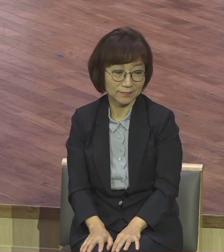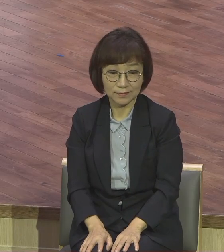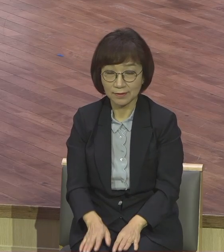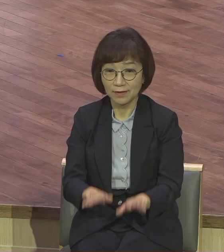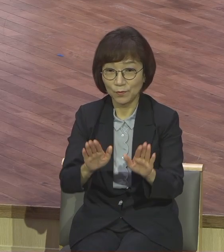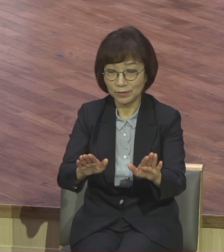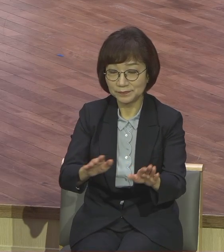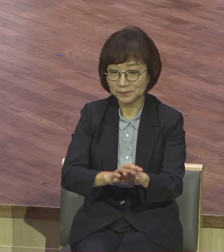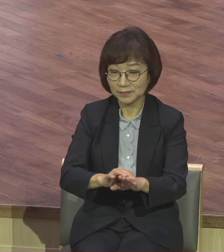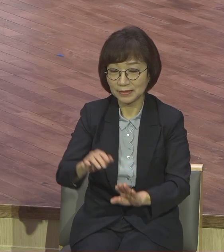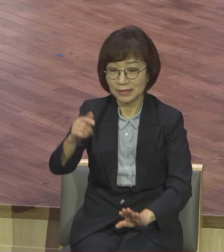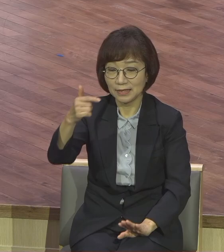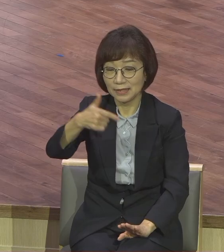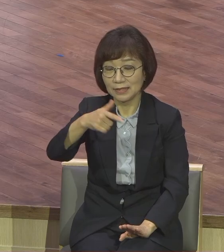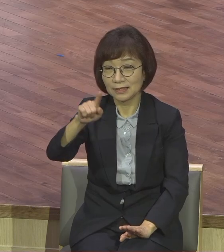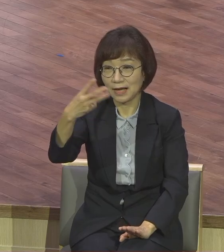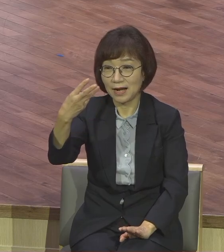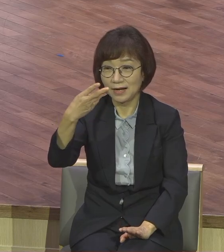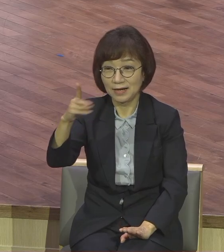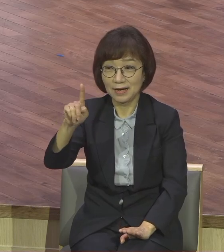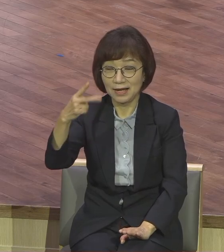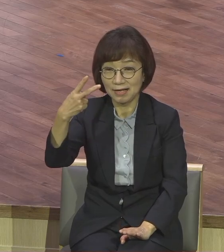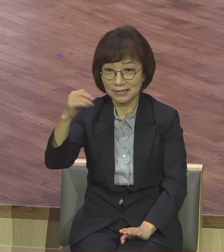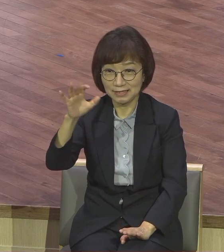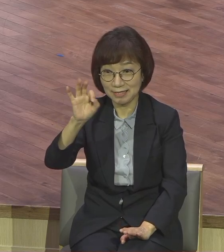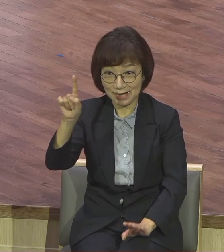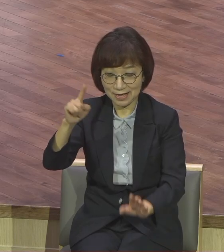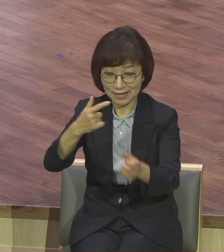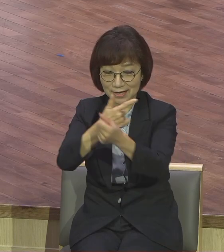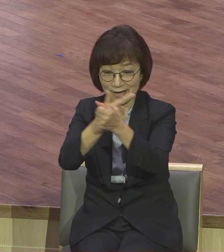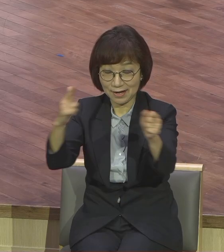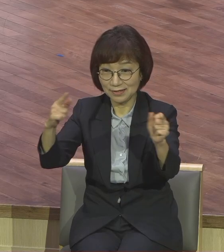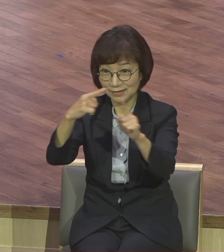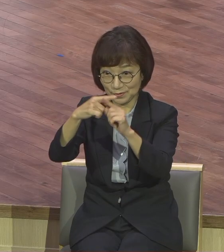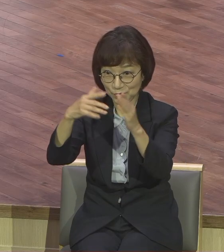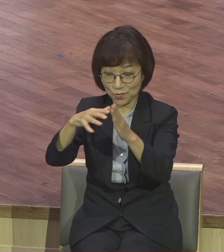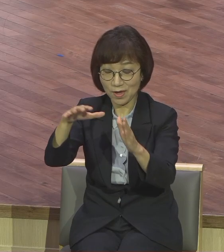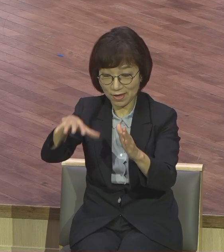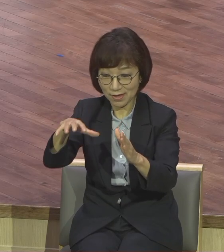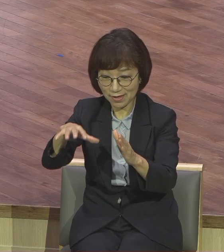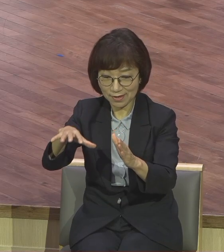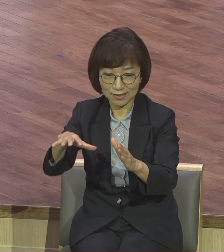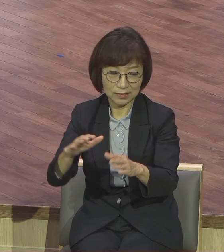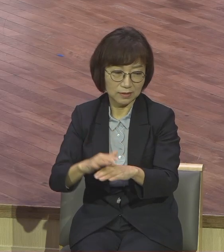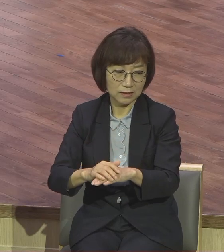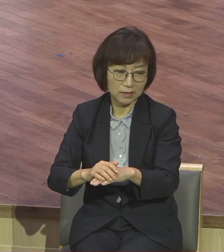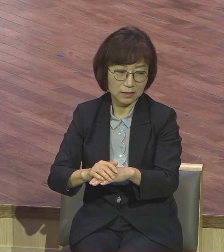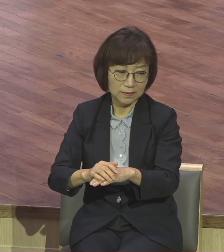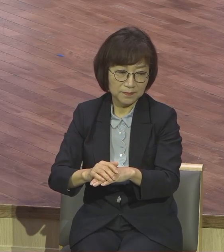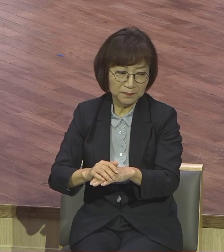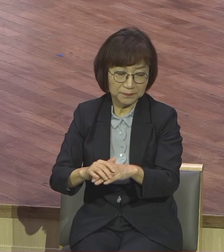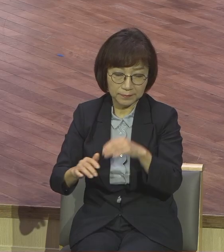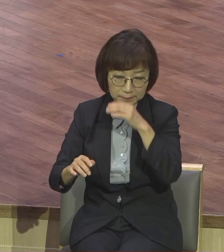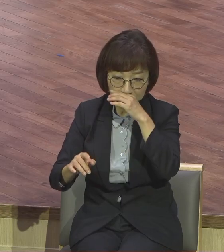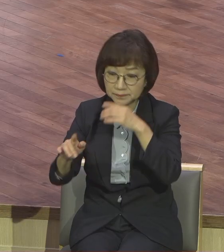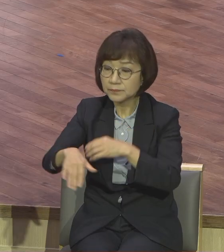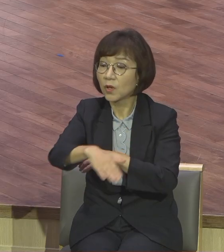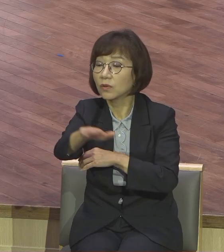특별히 갈라디아 교회 성도들에게 이 사건을 언급하면서 갈라디아서의 핵심 주제인 율법이